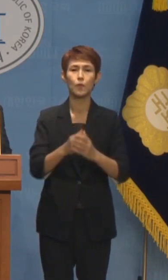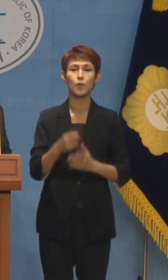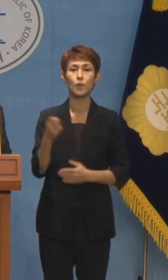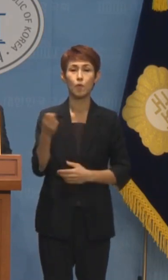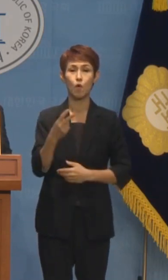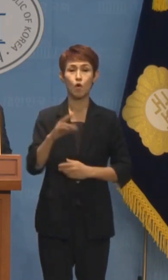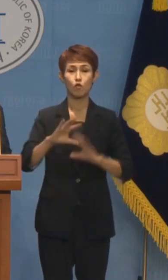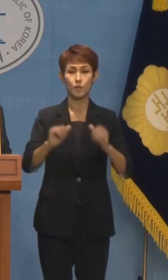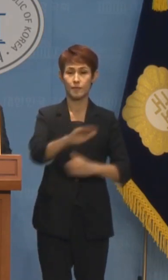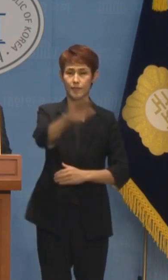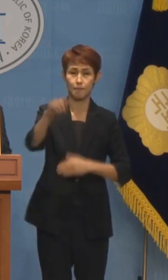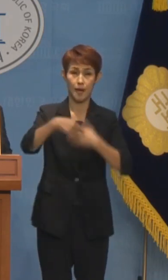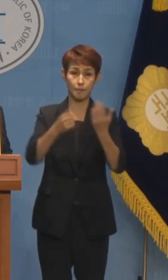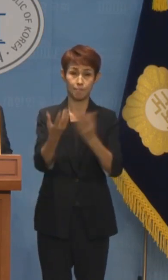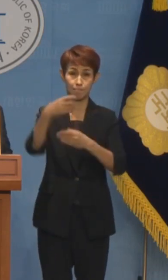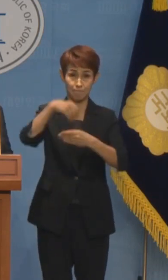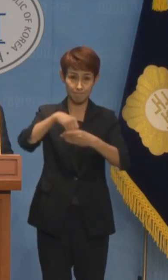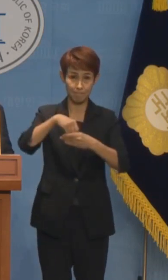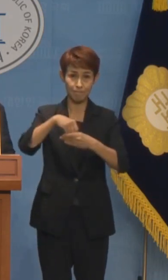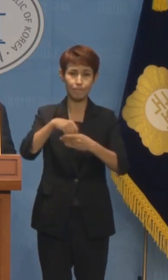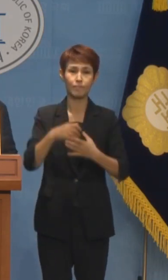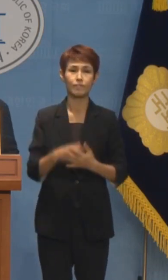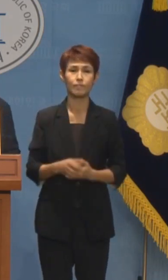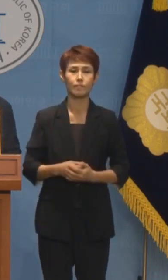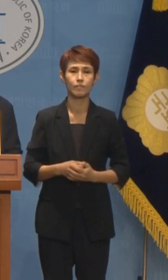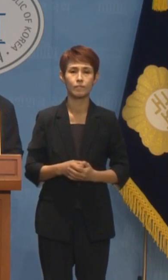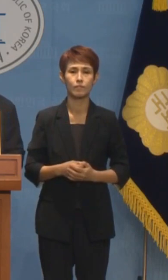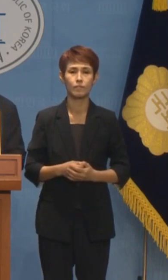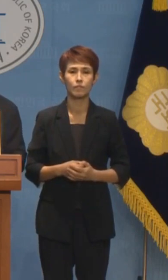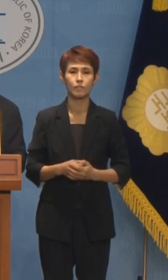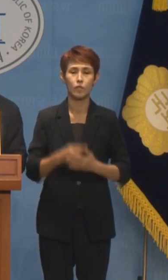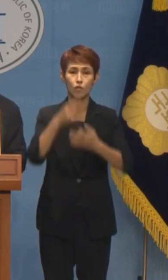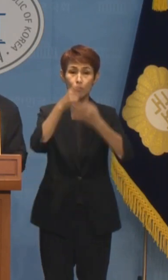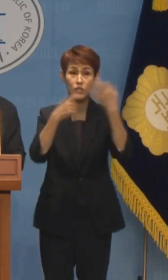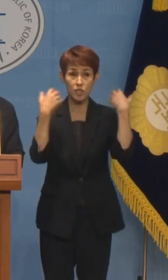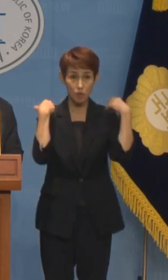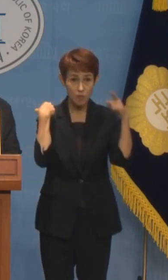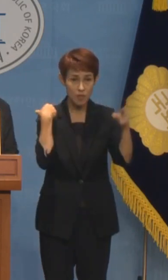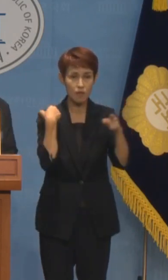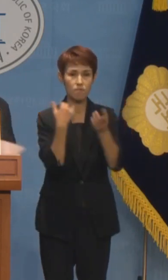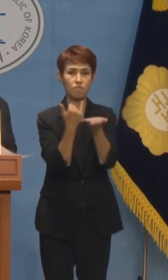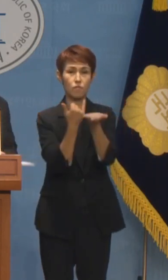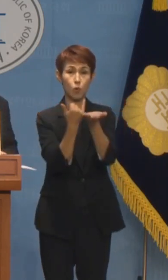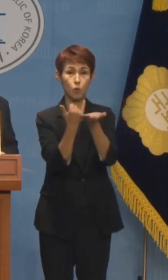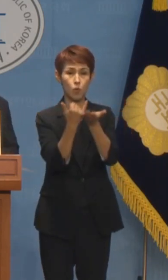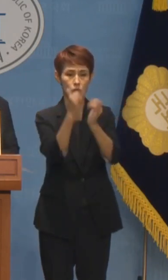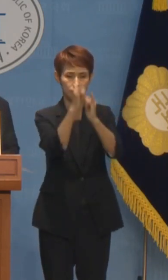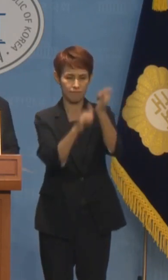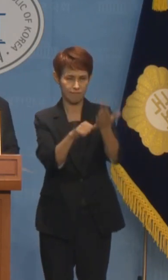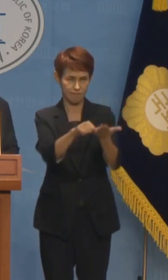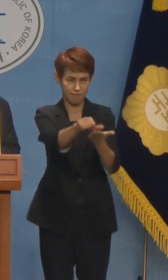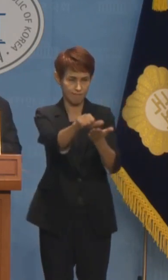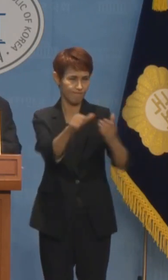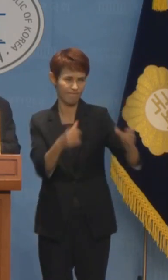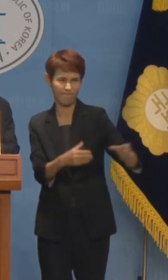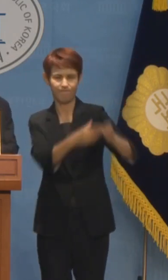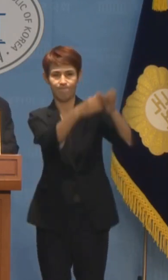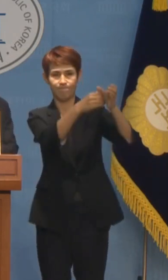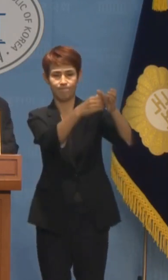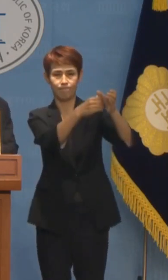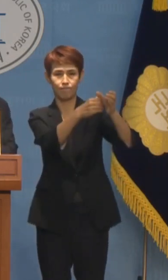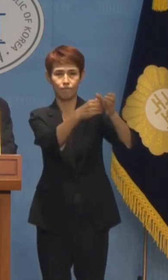국민들의 열망을 담아서 우리 행동이 윤성일 정부의 독도 지우기에 맞서서 국민들의 적극적인